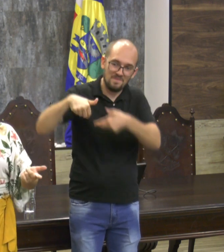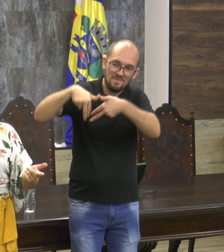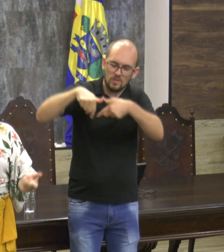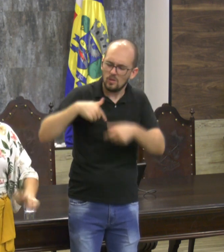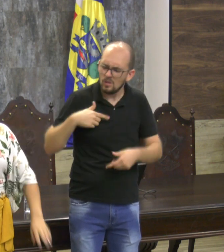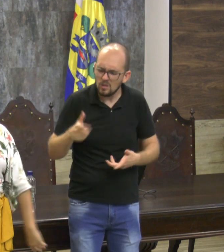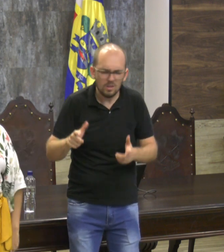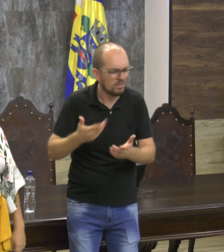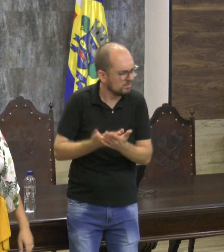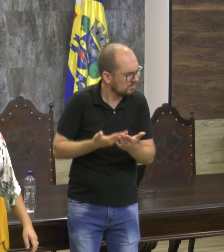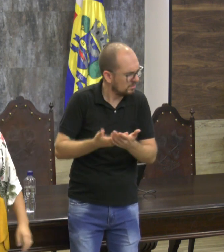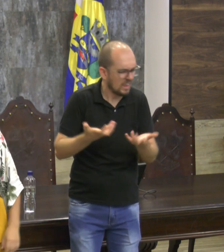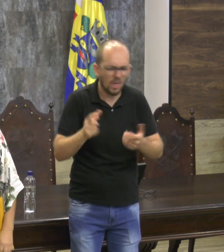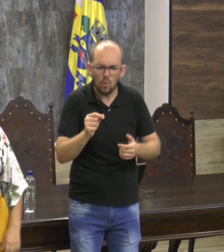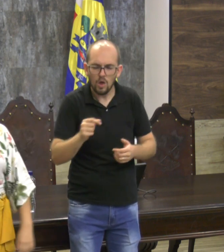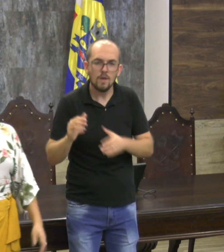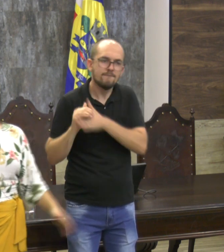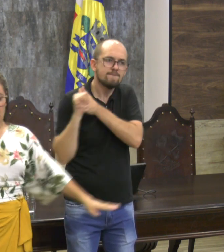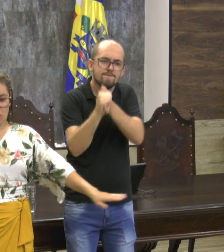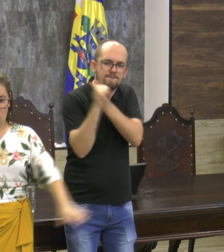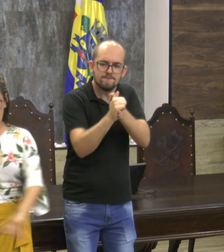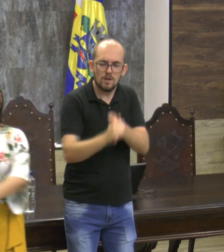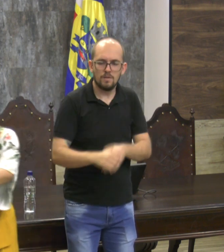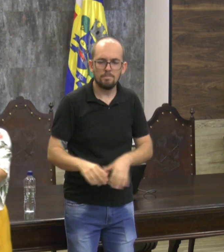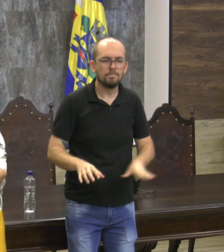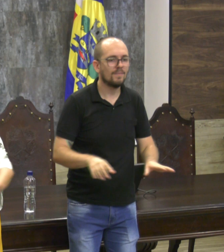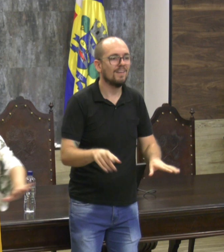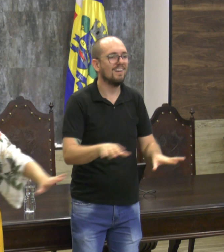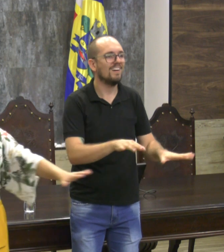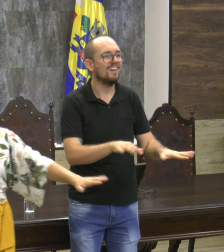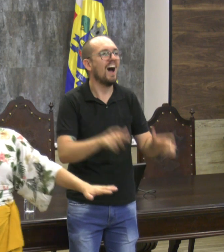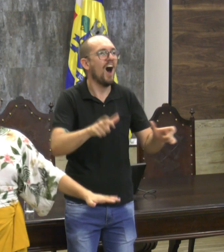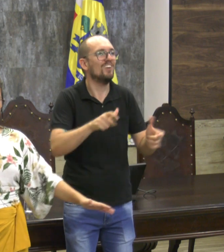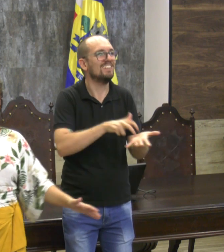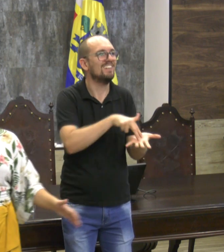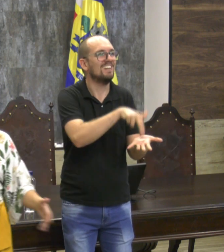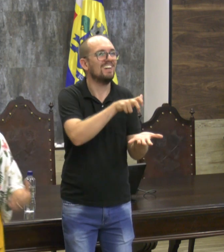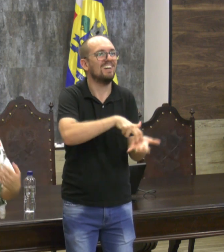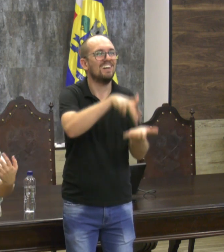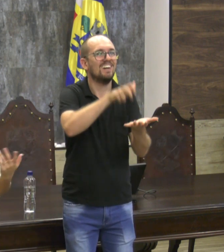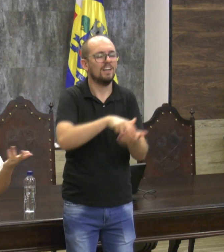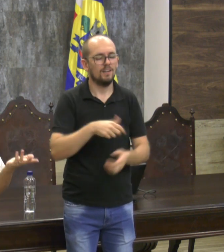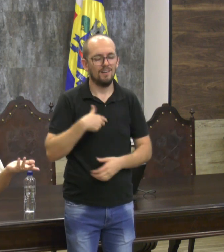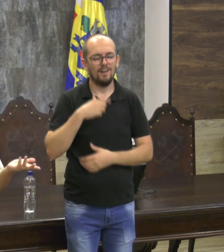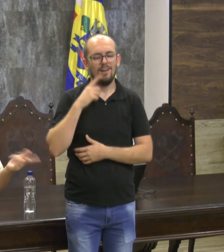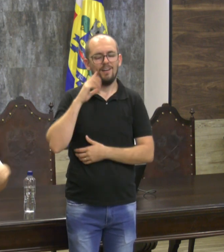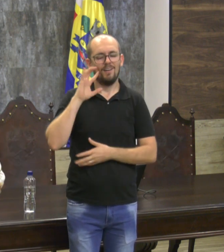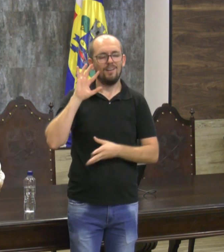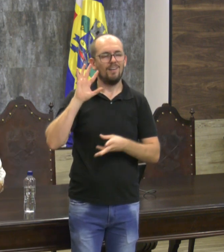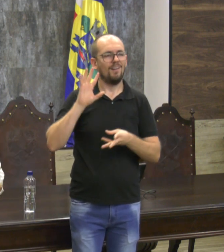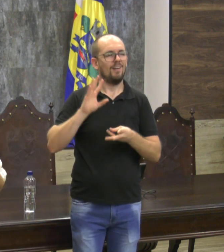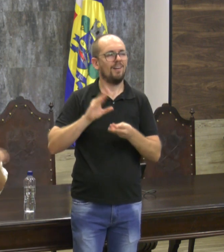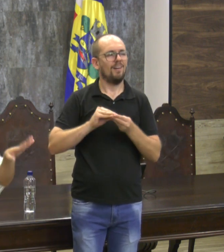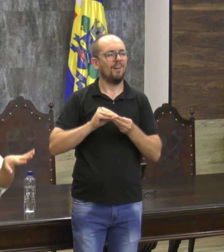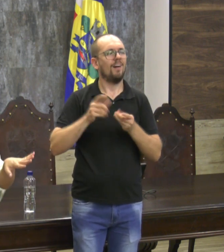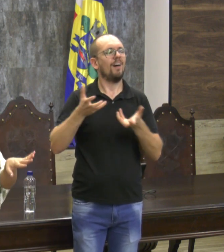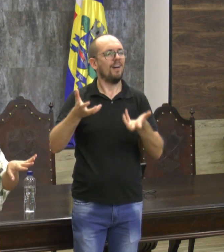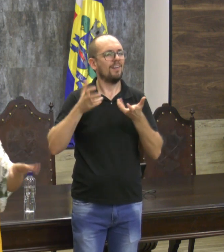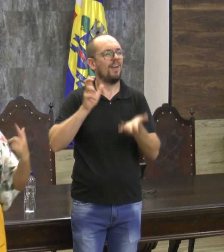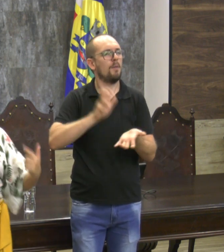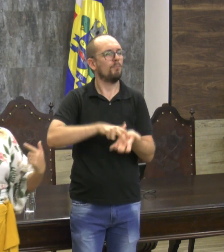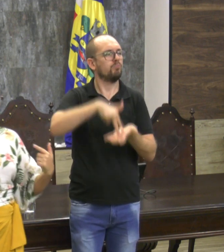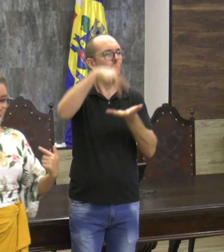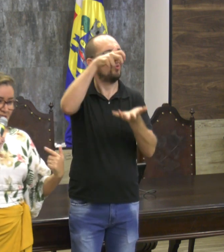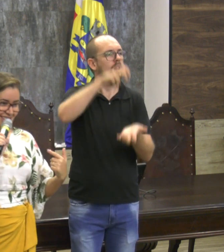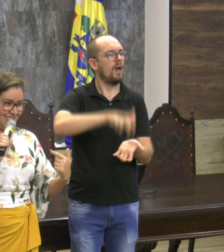para a mãe. Chegou na quadra, ele fez assim para mim. Ele parou, ele andou assim, procurando, e eu sabia já o que ele queria. Ele queria o brinquedo que estava ali.